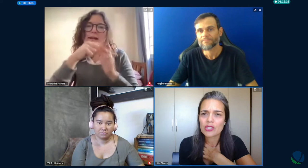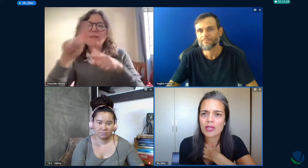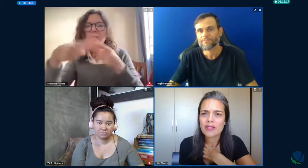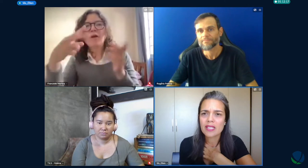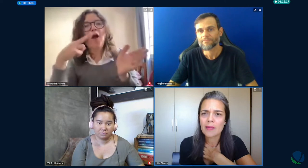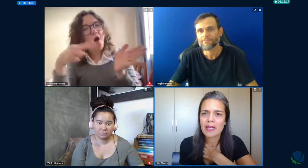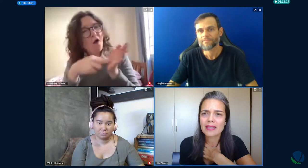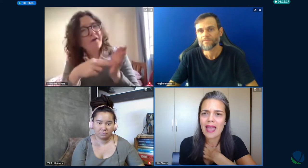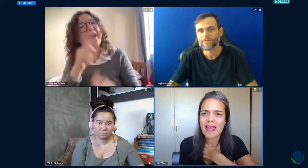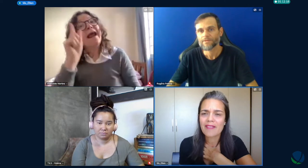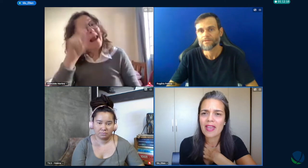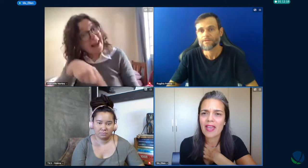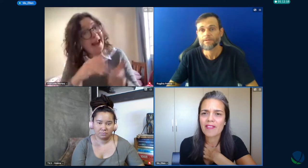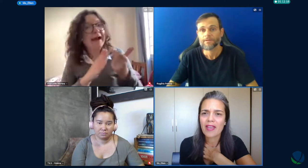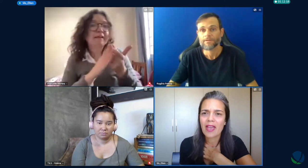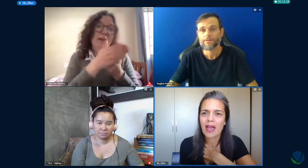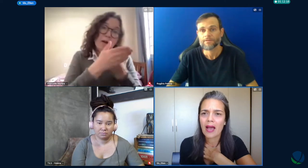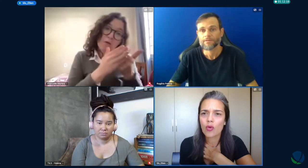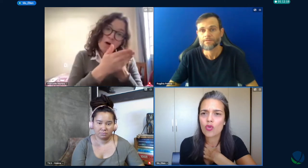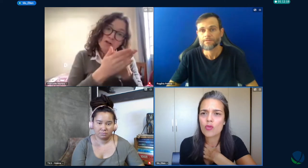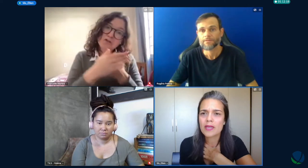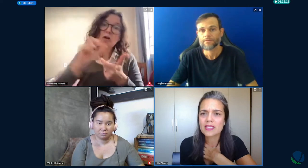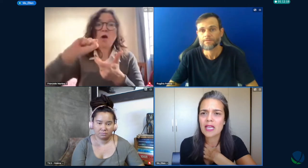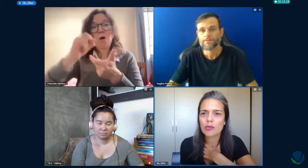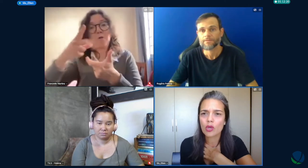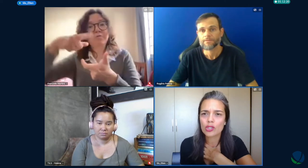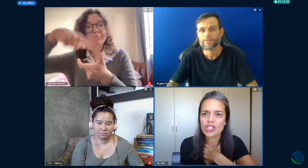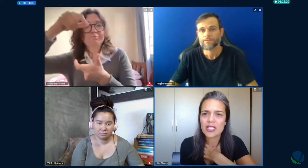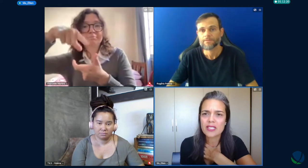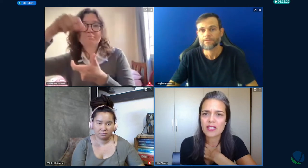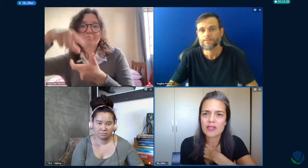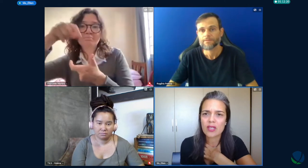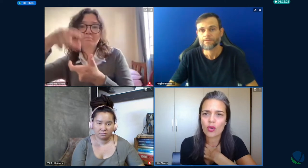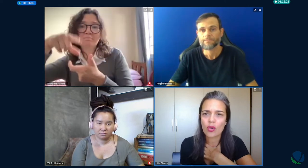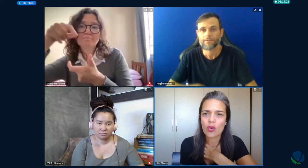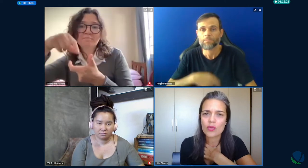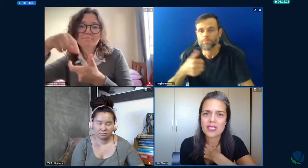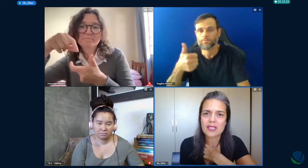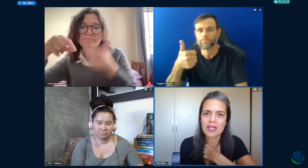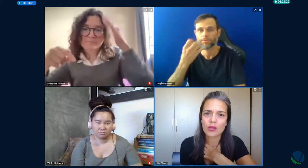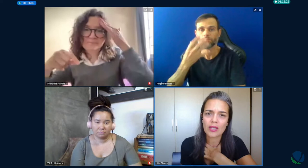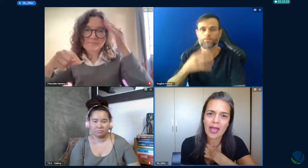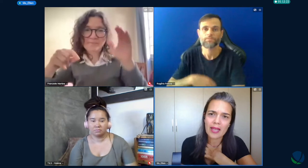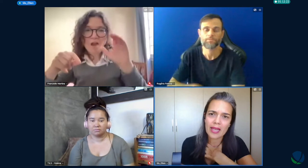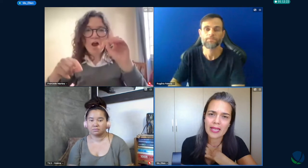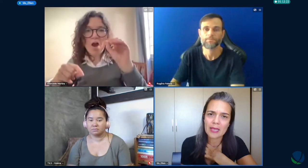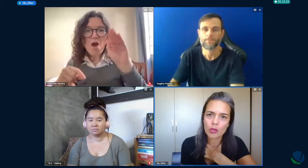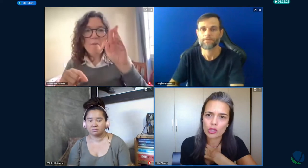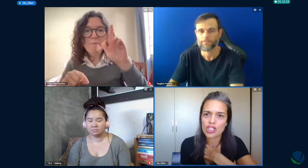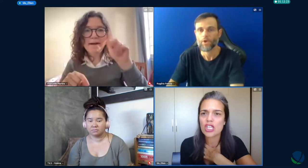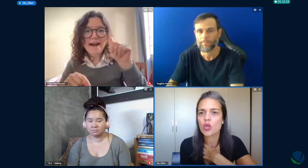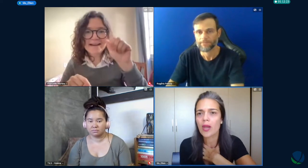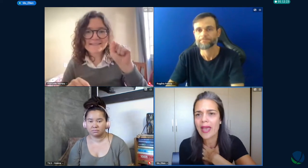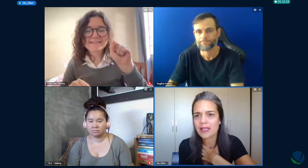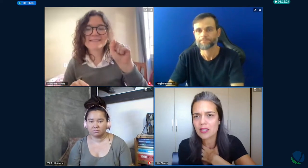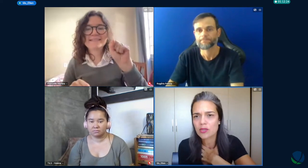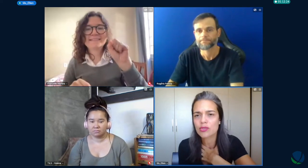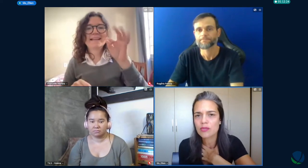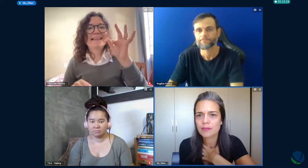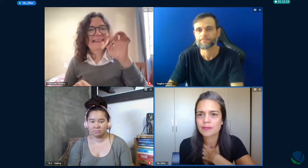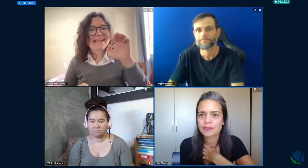Então, eu acho que você também deve rever algumas terminologias que você colocou, se são terminologias